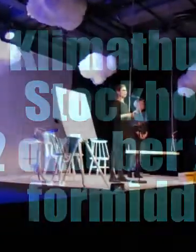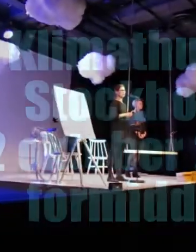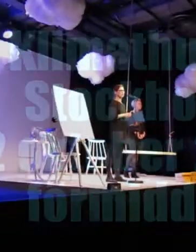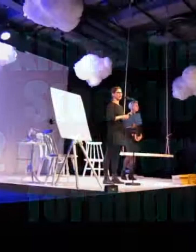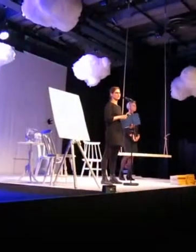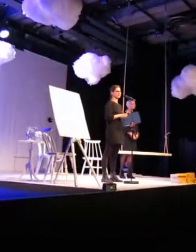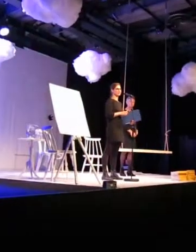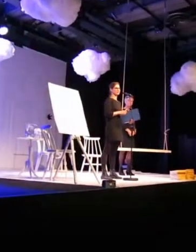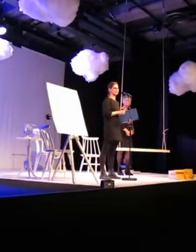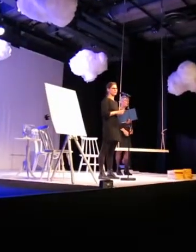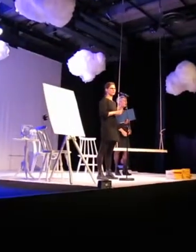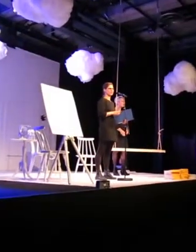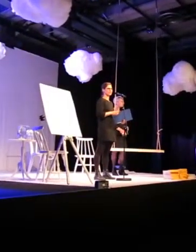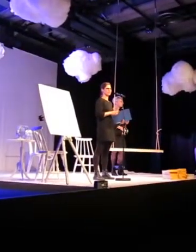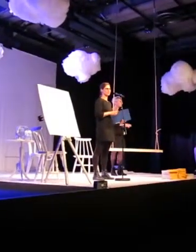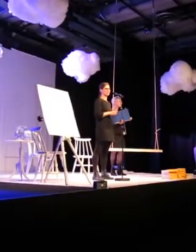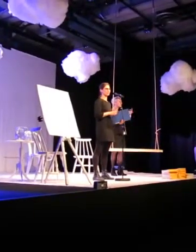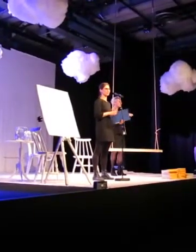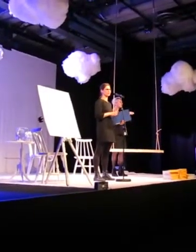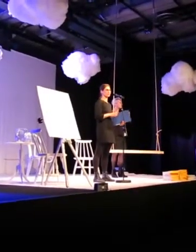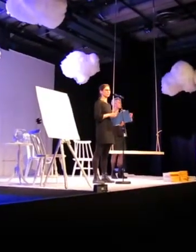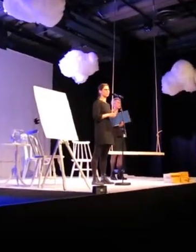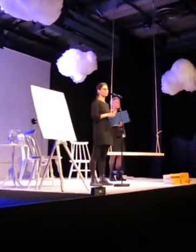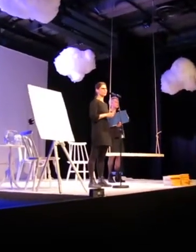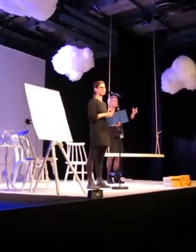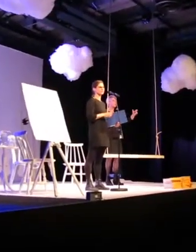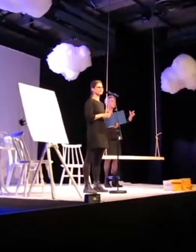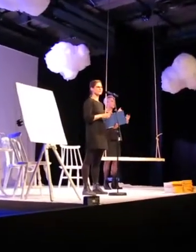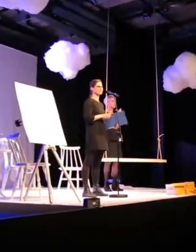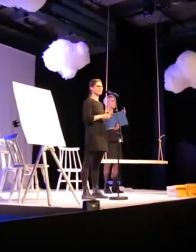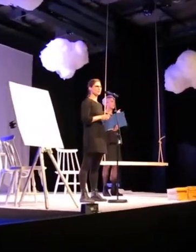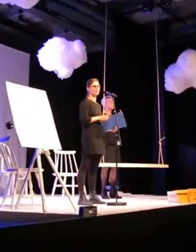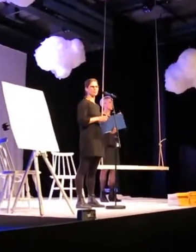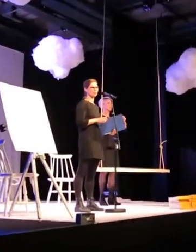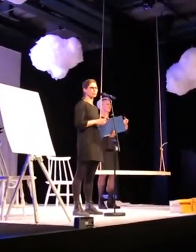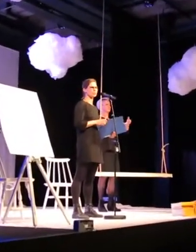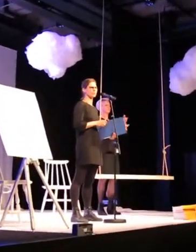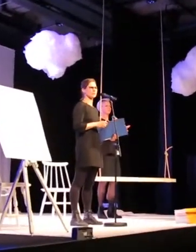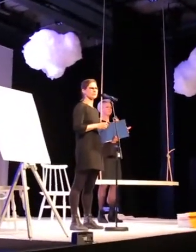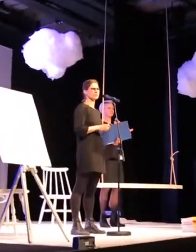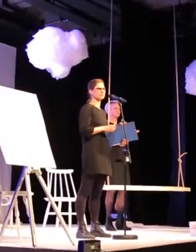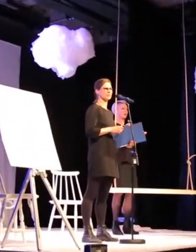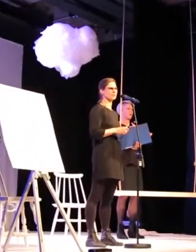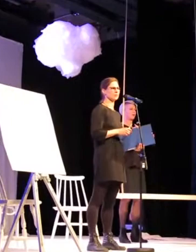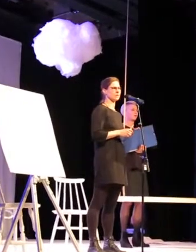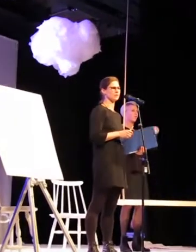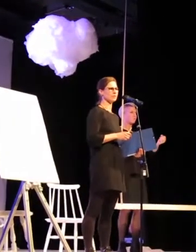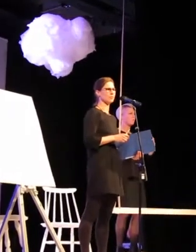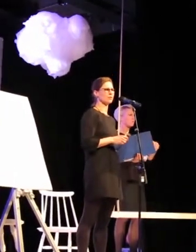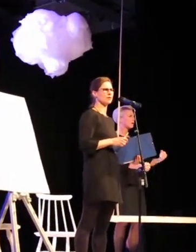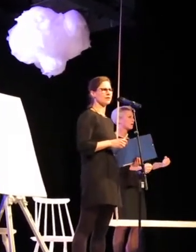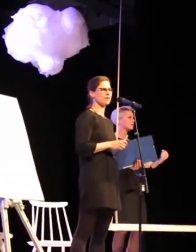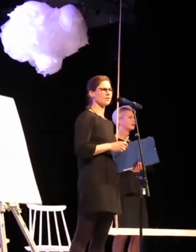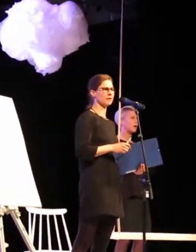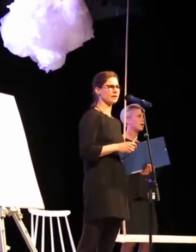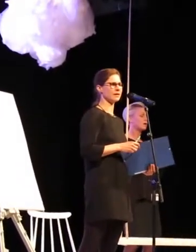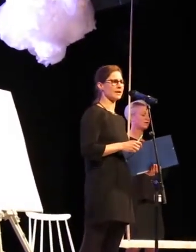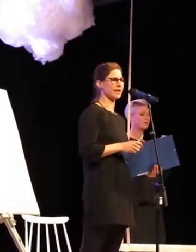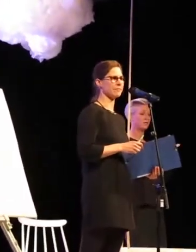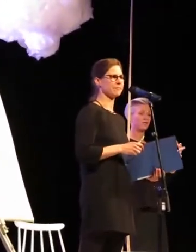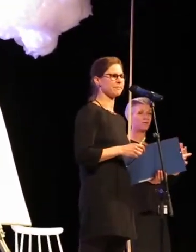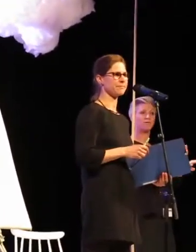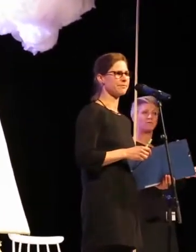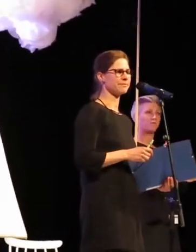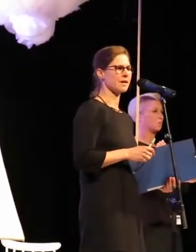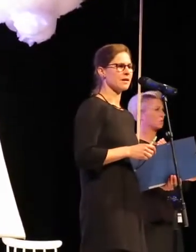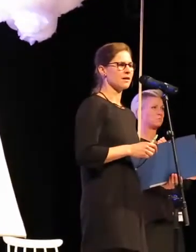Den stora flyktingkatastrofen tog igång för några veckor sedan. Då blev jag bra på ett sätt som jag inte har blivit på väldigt